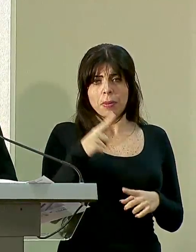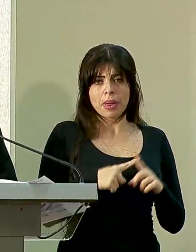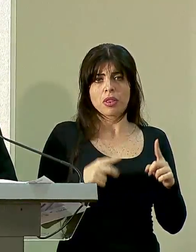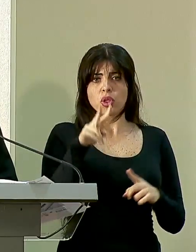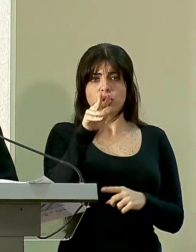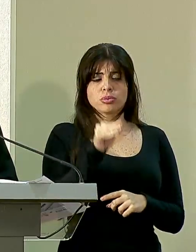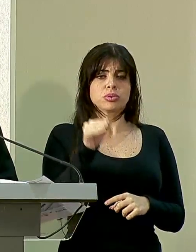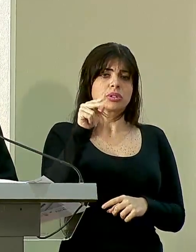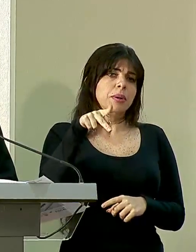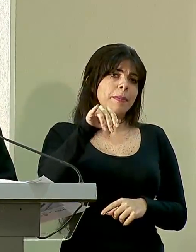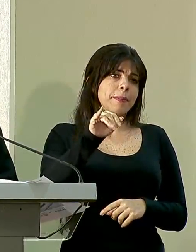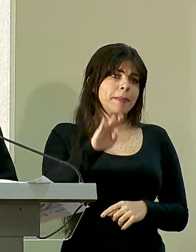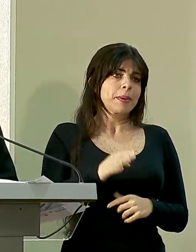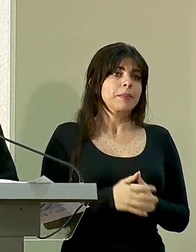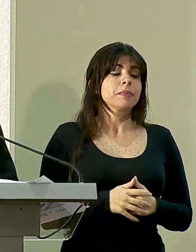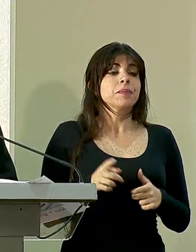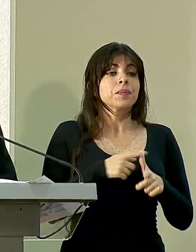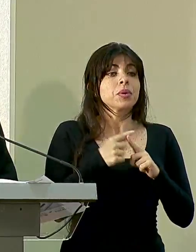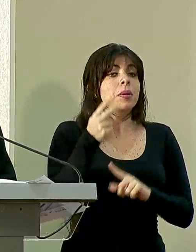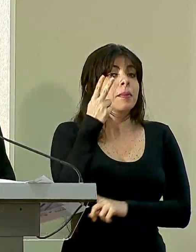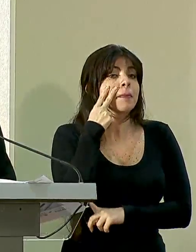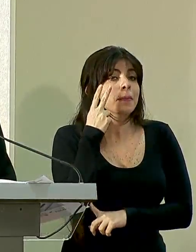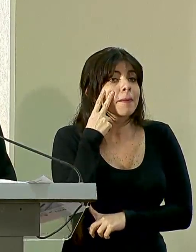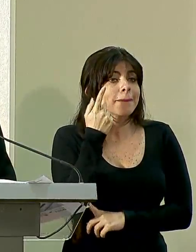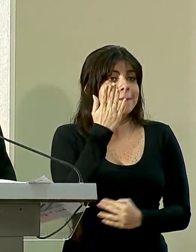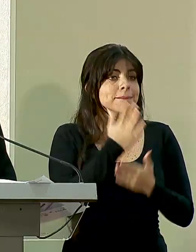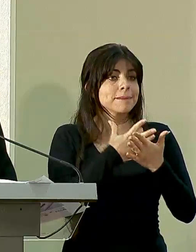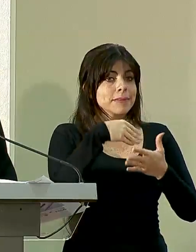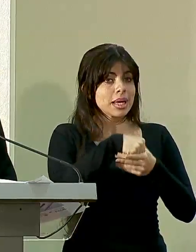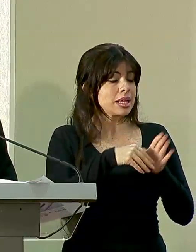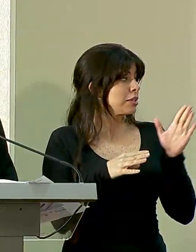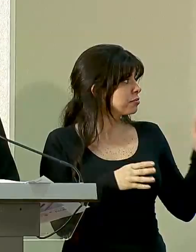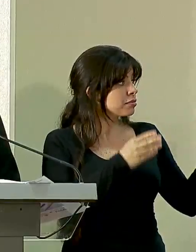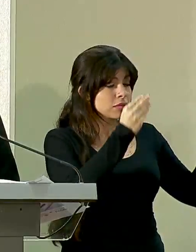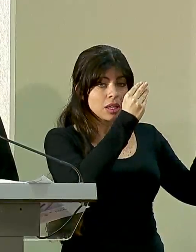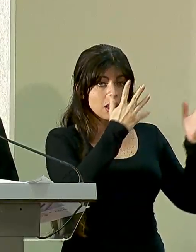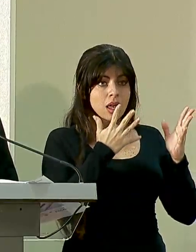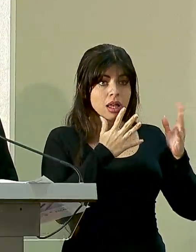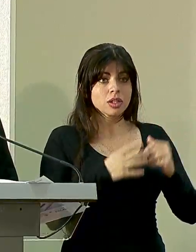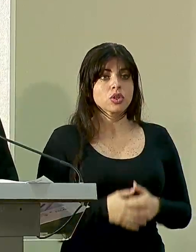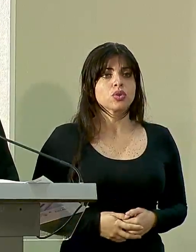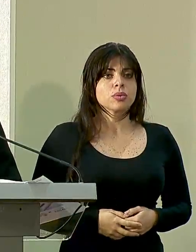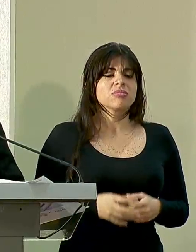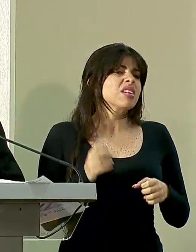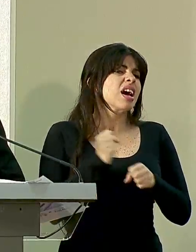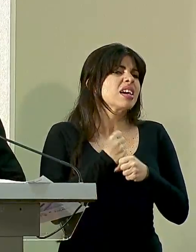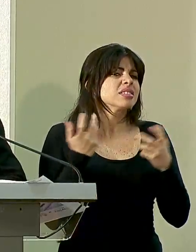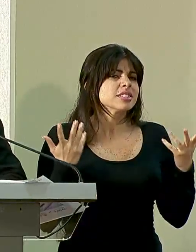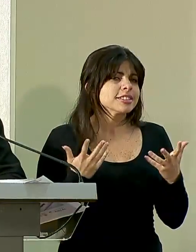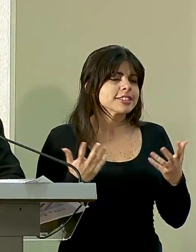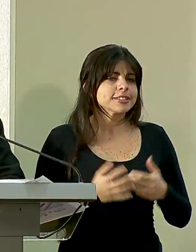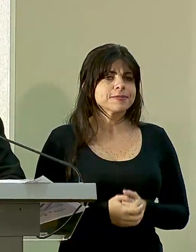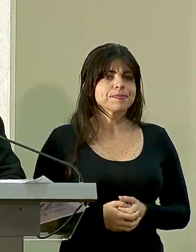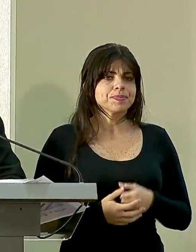1.5-2% del PIB, ¿okay? Entonces, vean que parte de este dato, digamos, lo que hace es